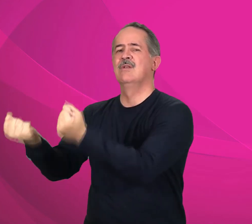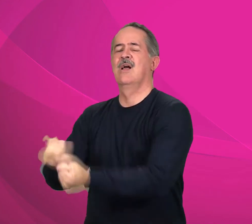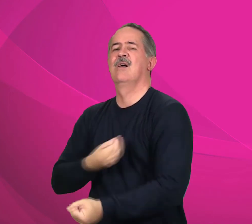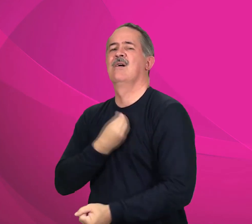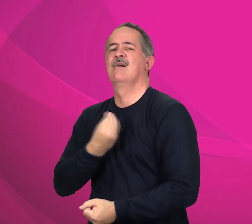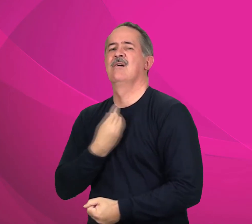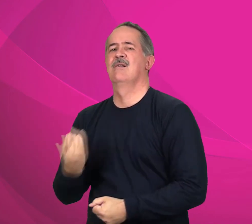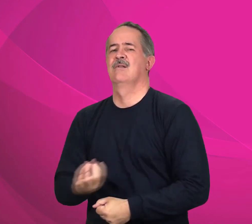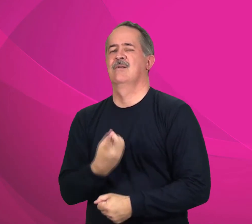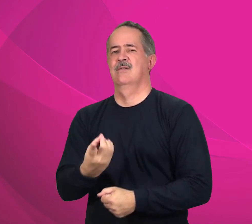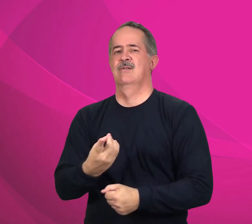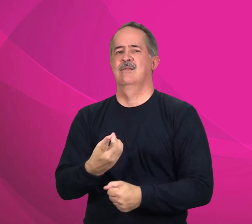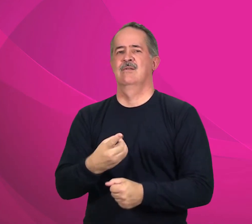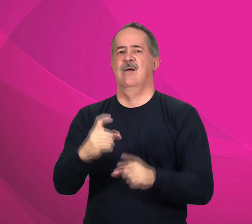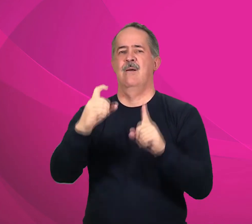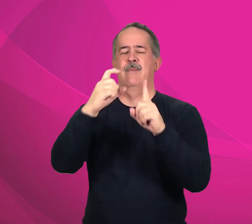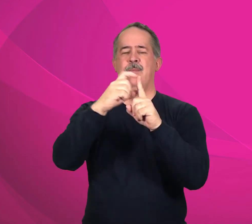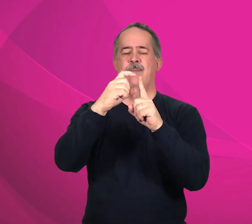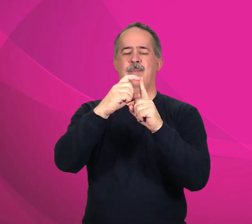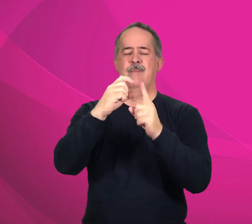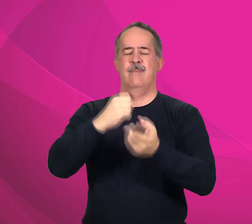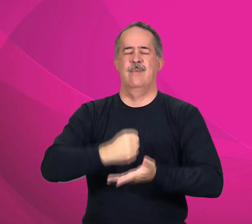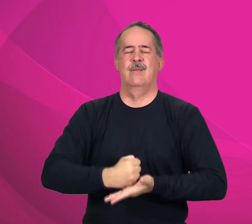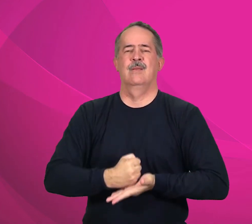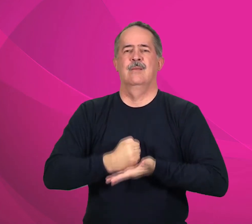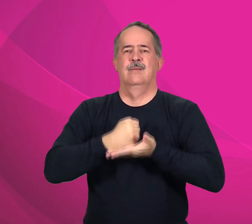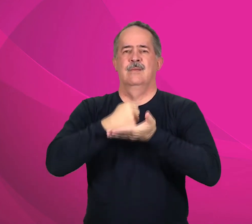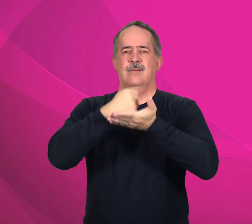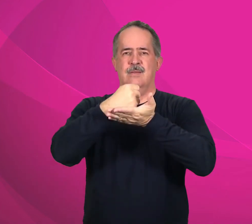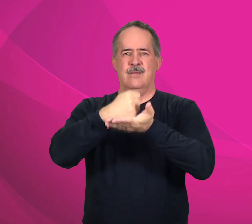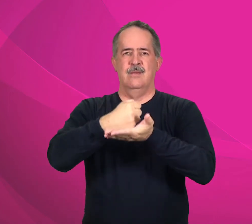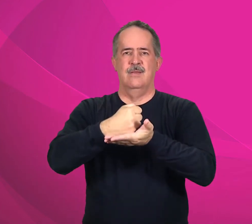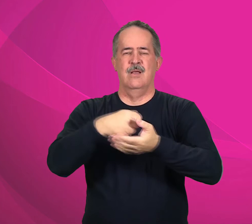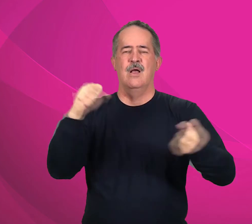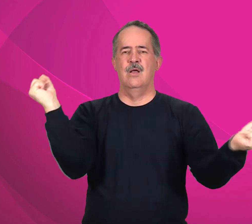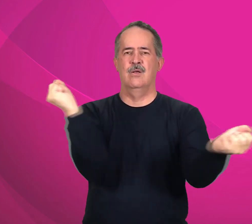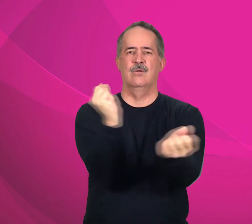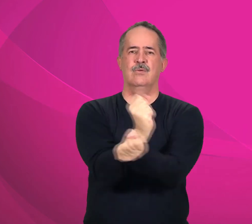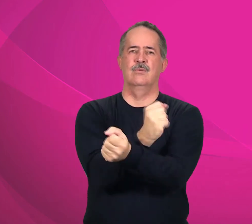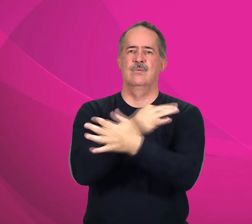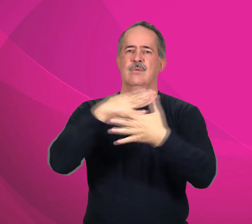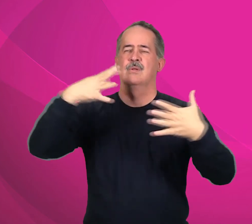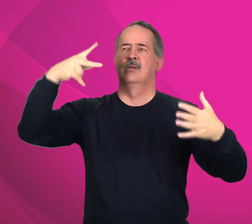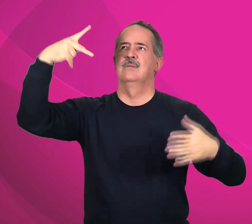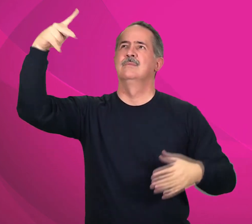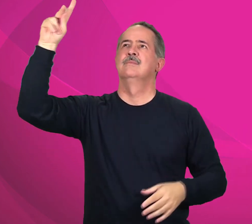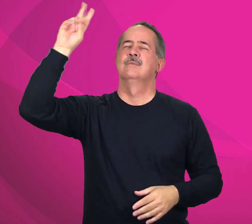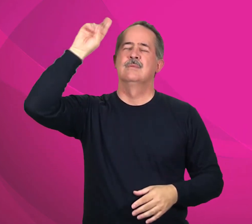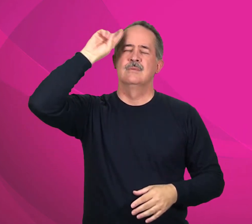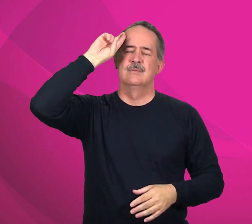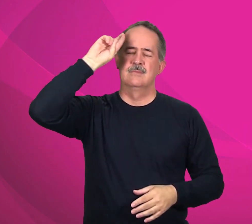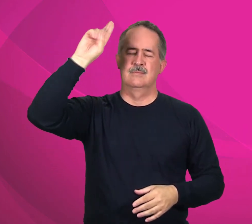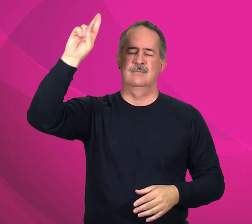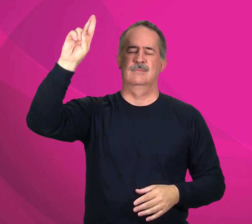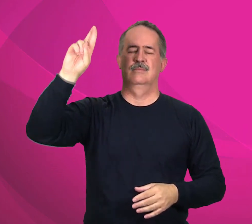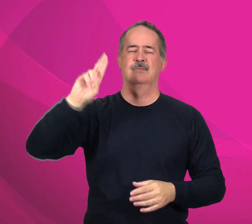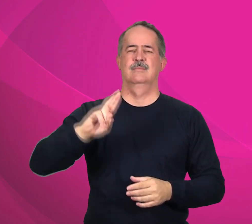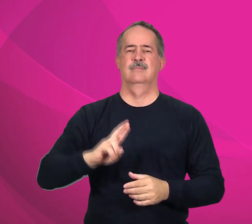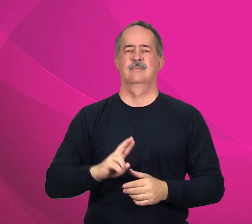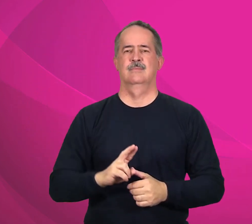vida eterna palavra da salvação glória vós senhor